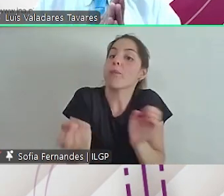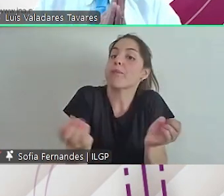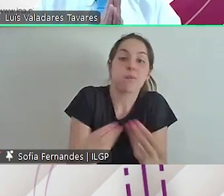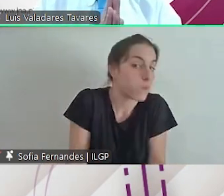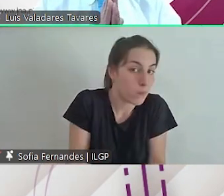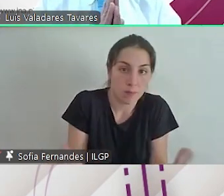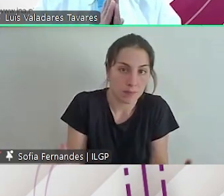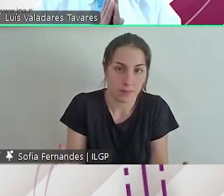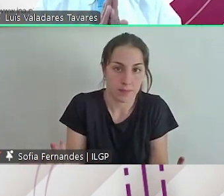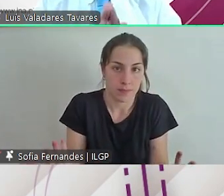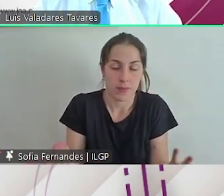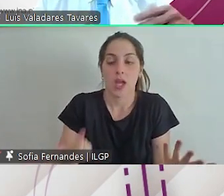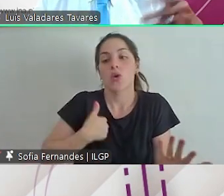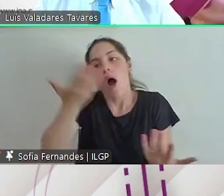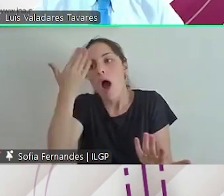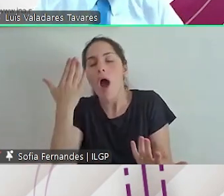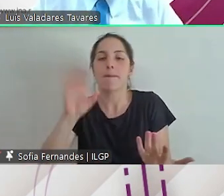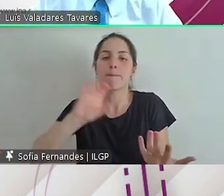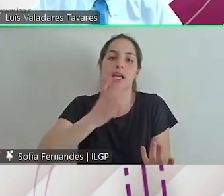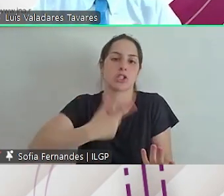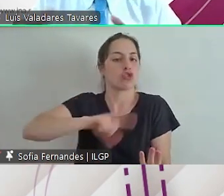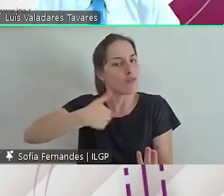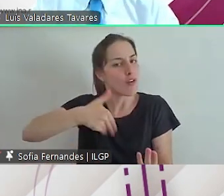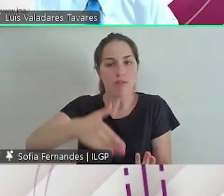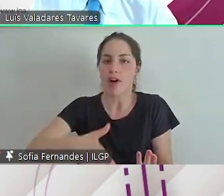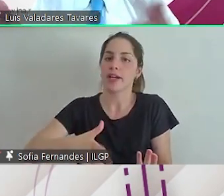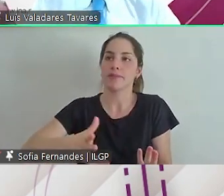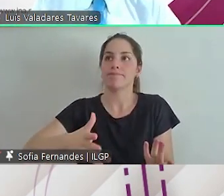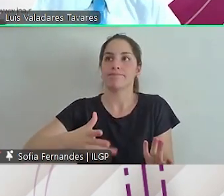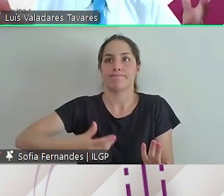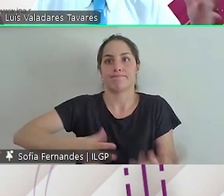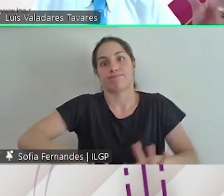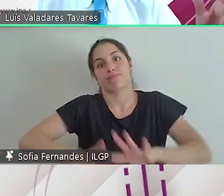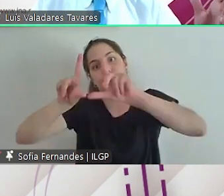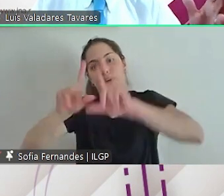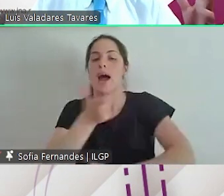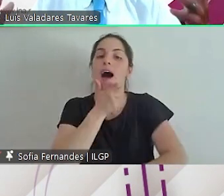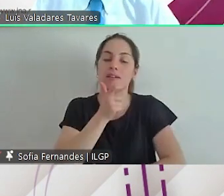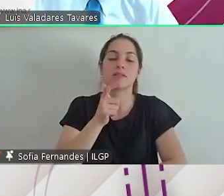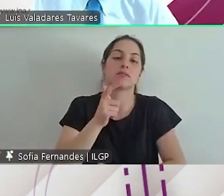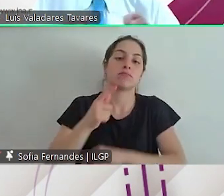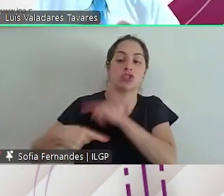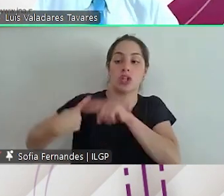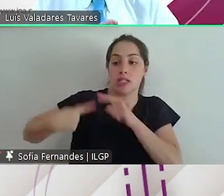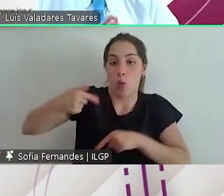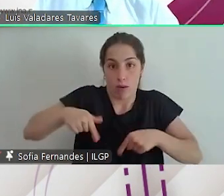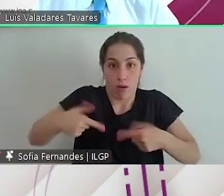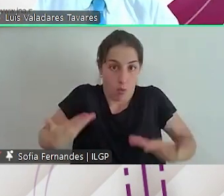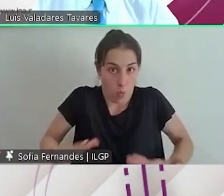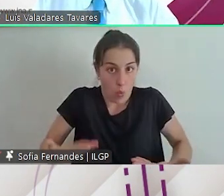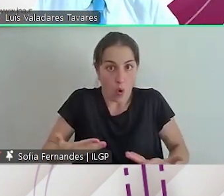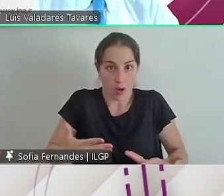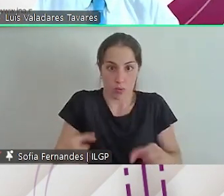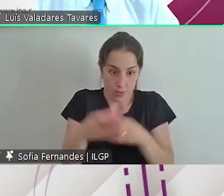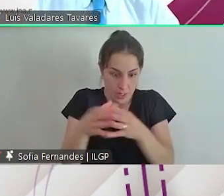E eu penso que o nosso país beneficiará muito se esta geração, esta comunidade de pessoas que está aqui